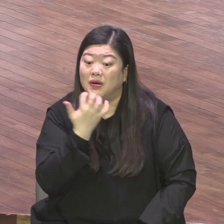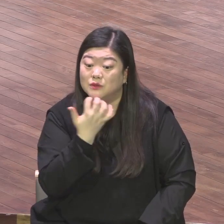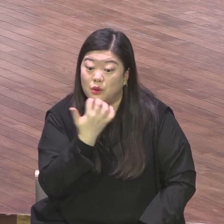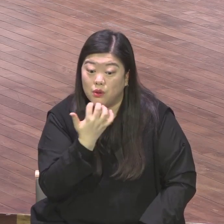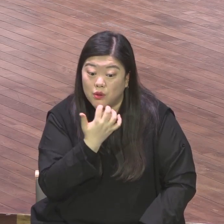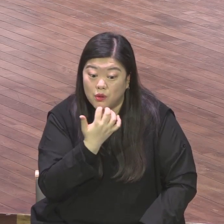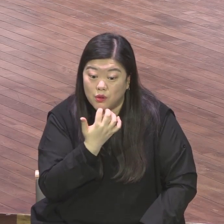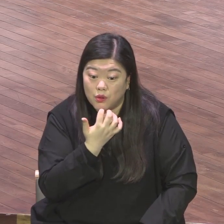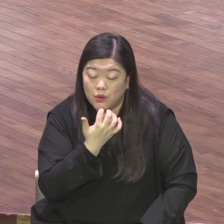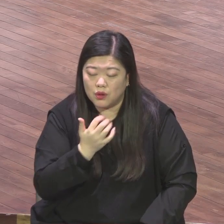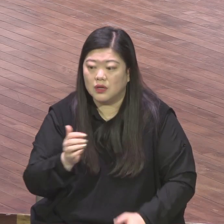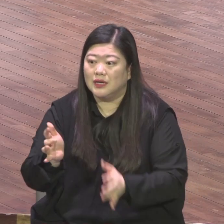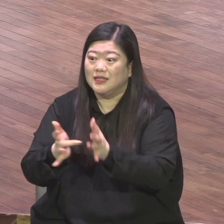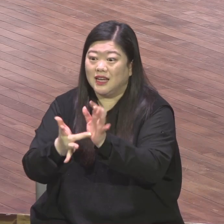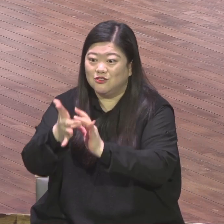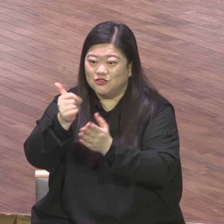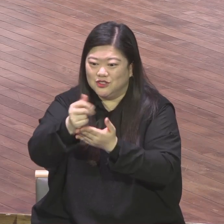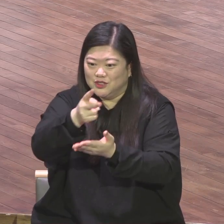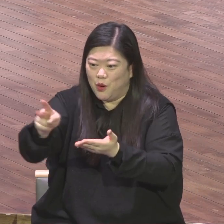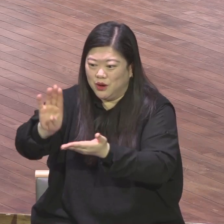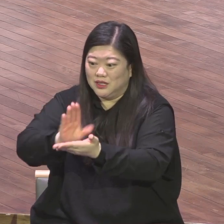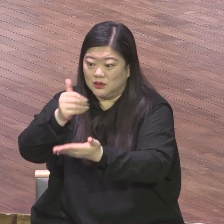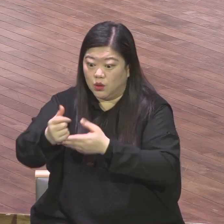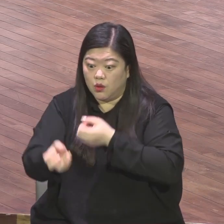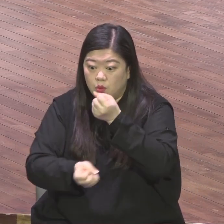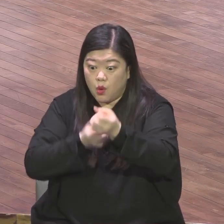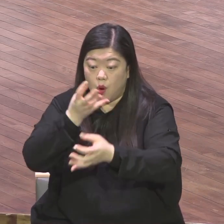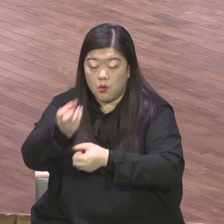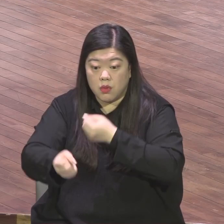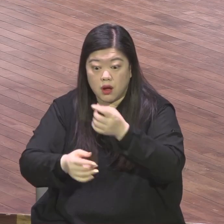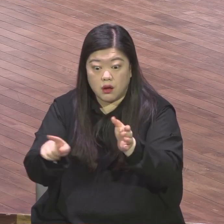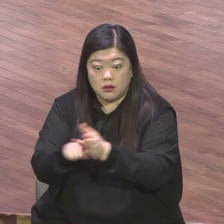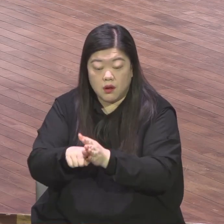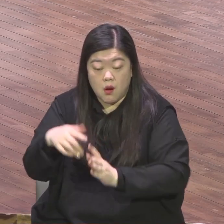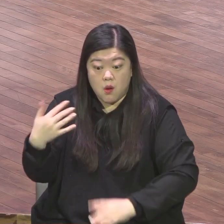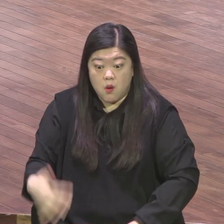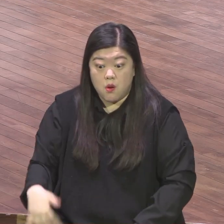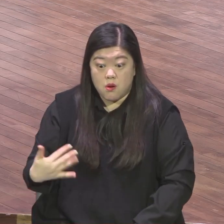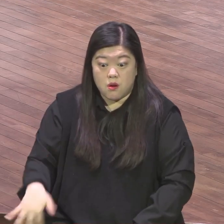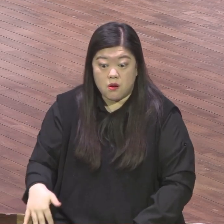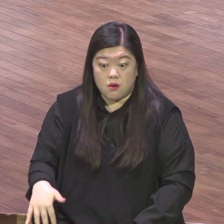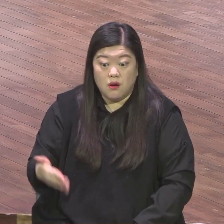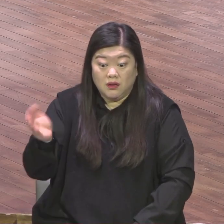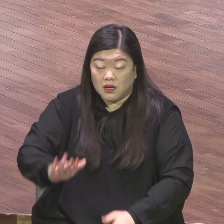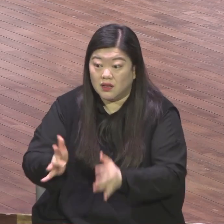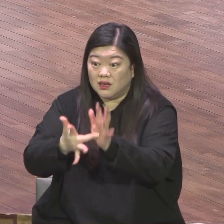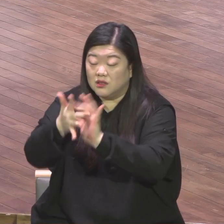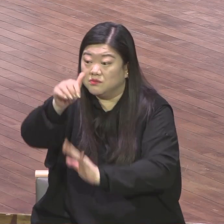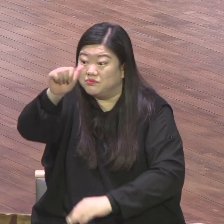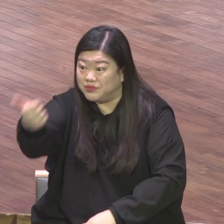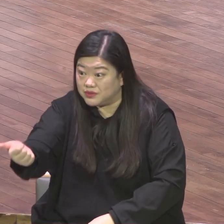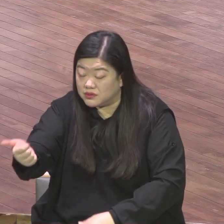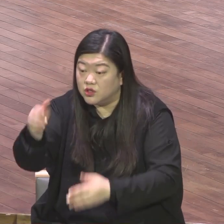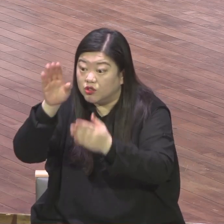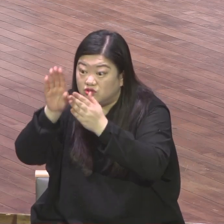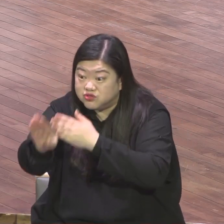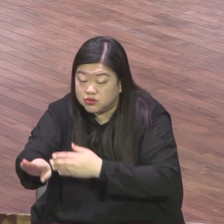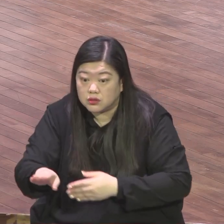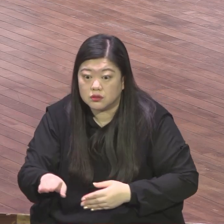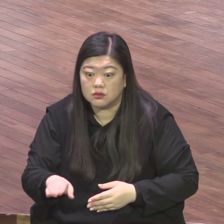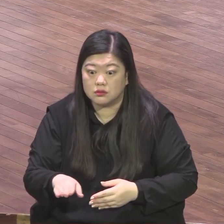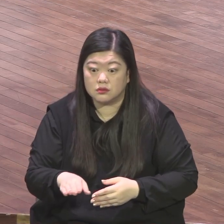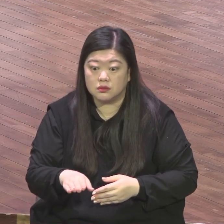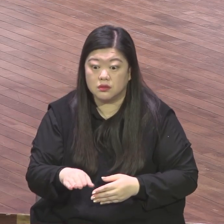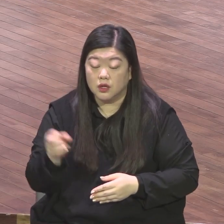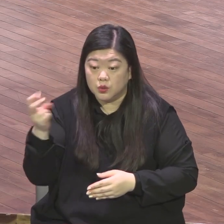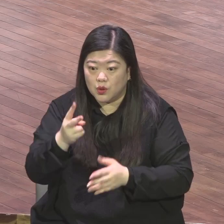돌아가서 물고기 잡으면서 늘 마음속에 뭐요? 자그라고 해서 내가 왜 예수님을 세 번이나 부인했을까?